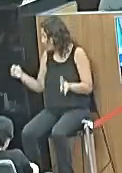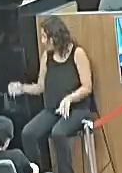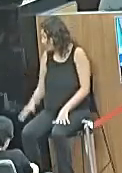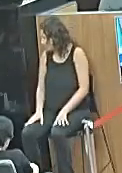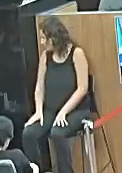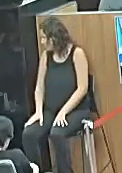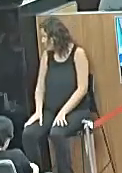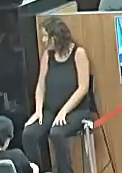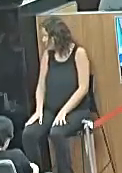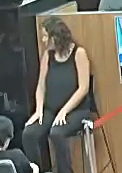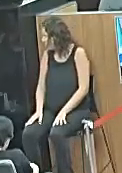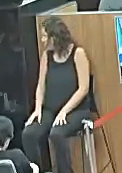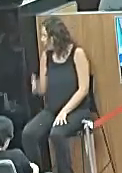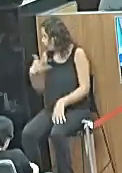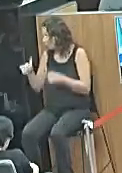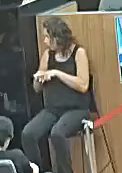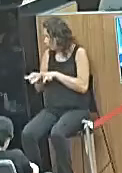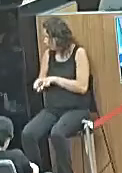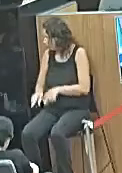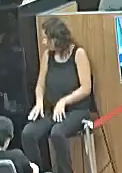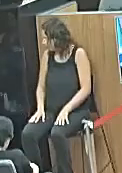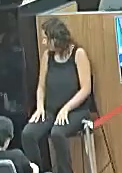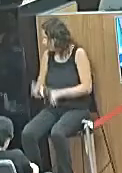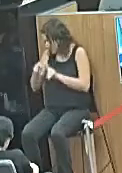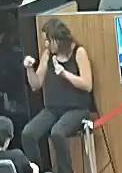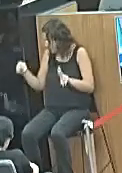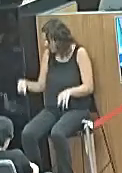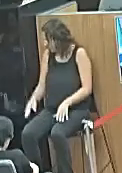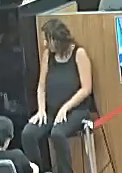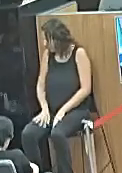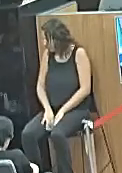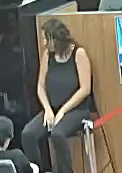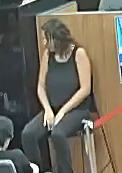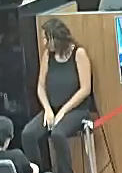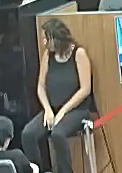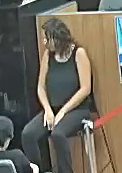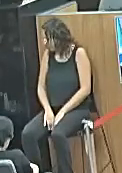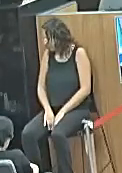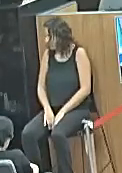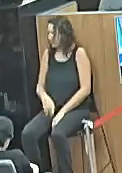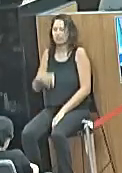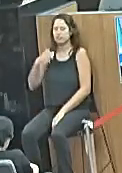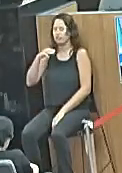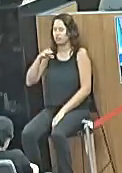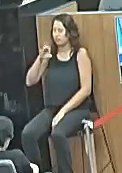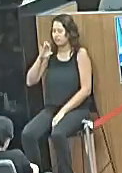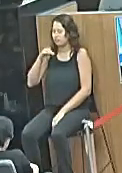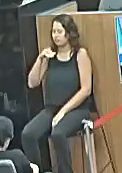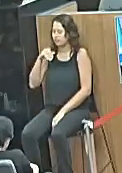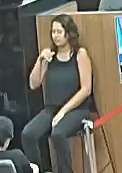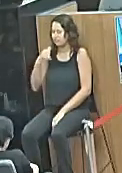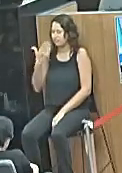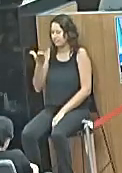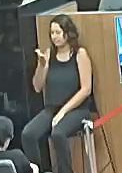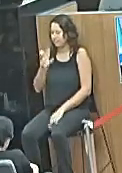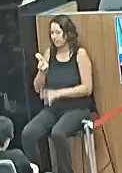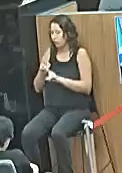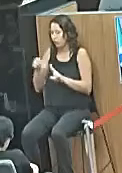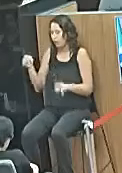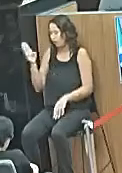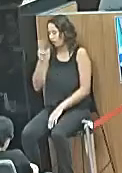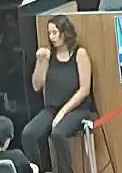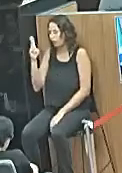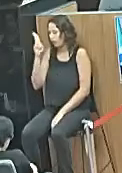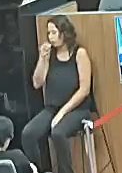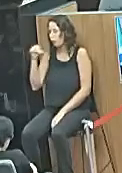0 34 com vistas à aquisição de recursos audiovisuais para uso dos instrutores do proerd incorporados